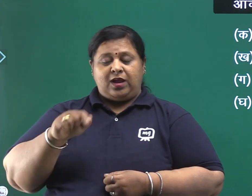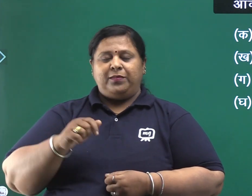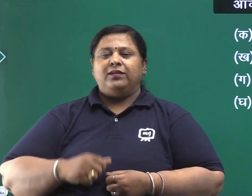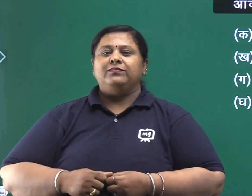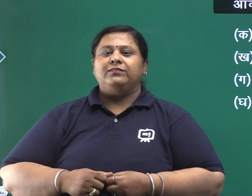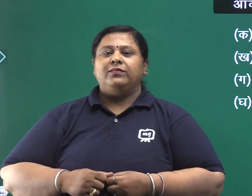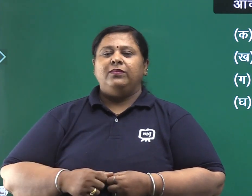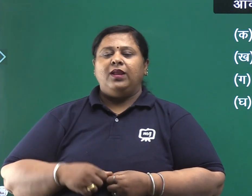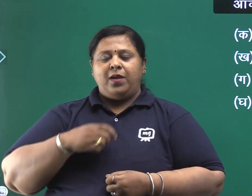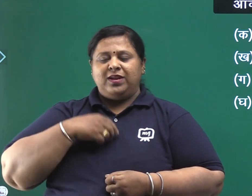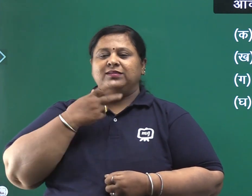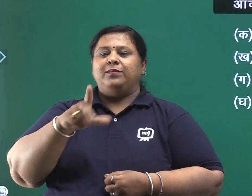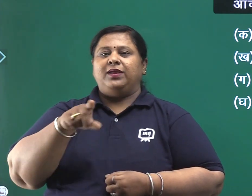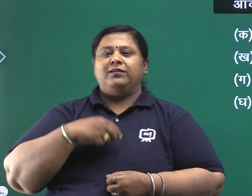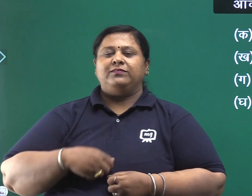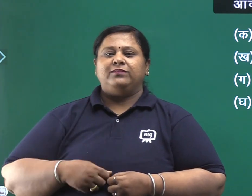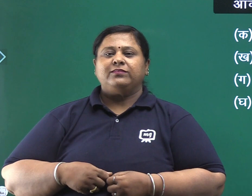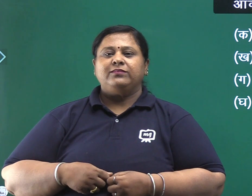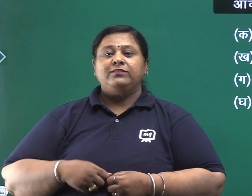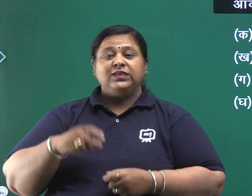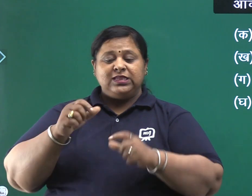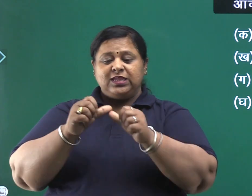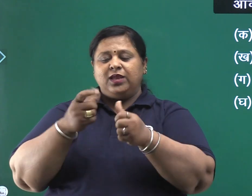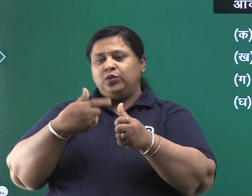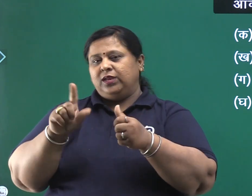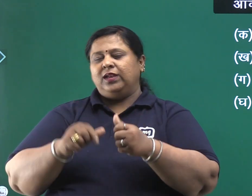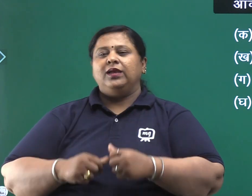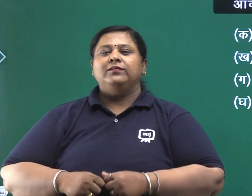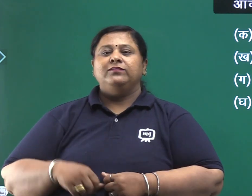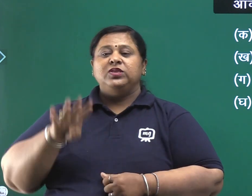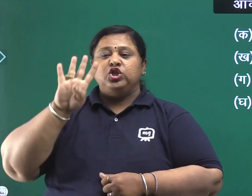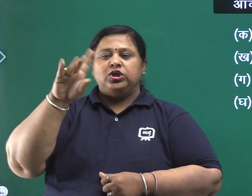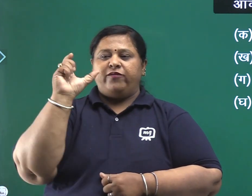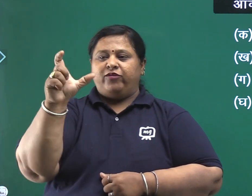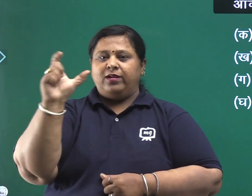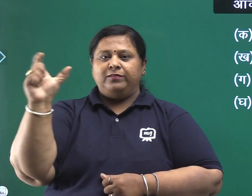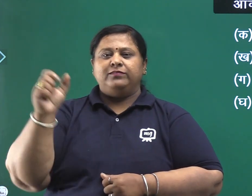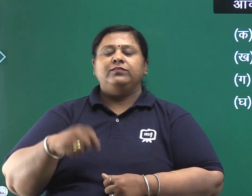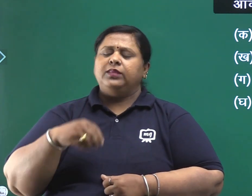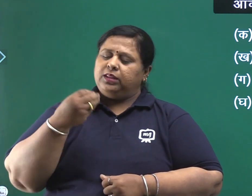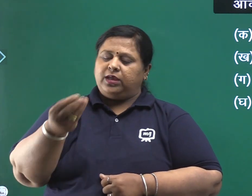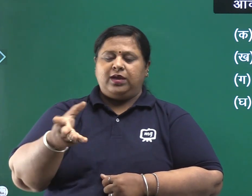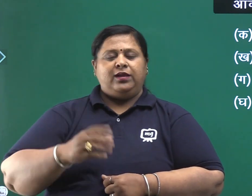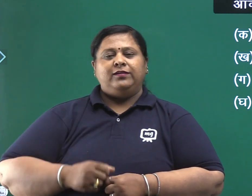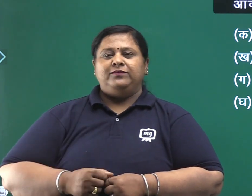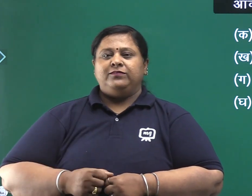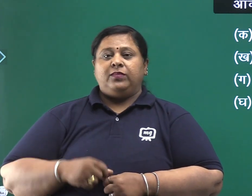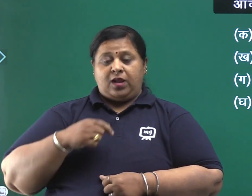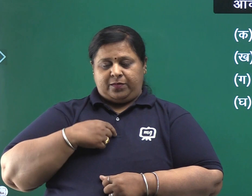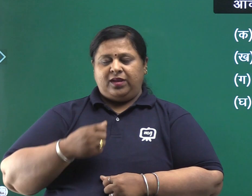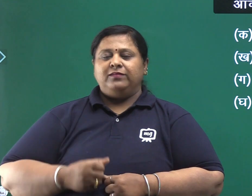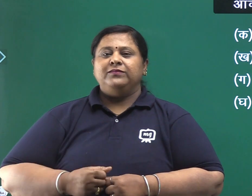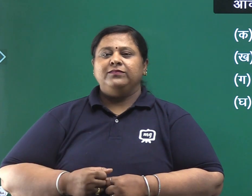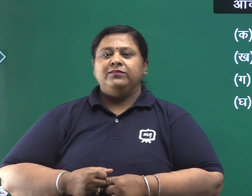पर हमारे सामने सही उत्तर के लिए 4 विकल्प दिए गए हैं।